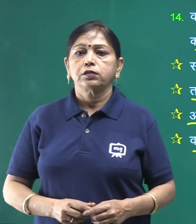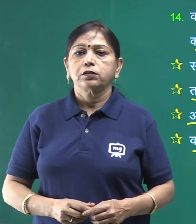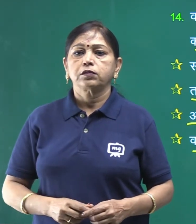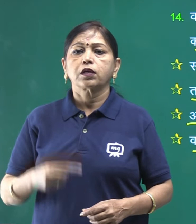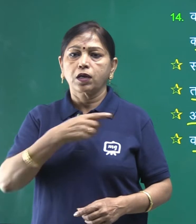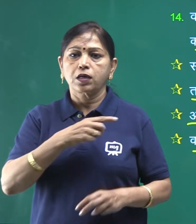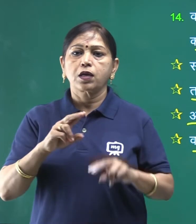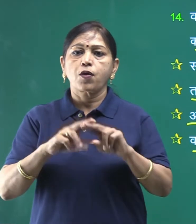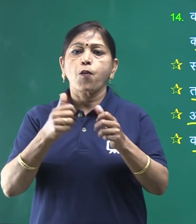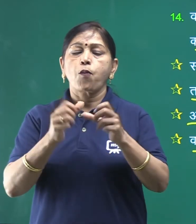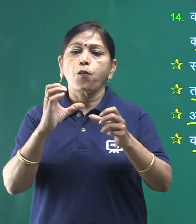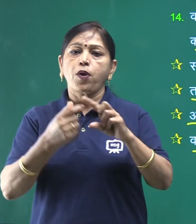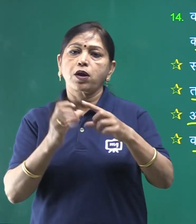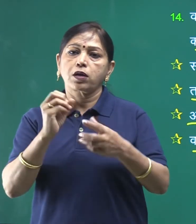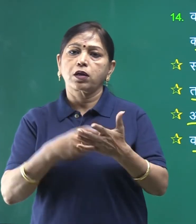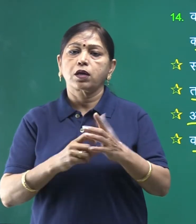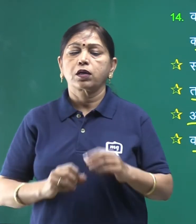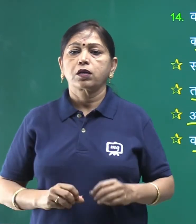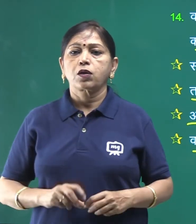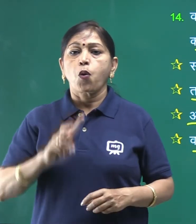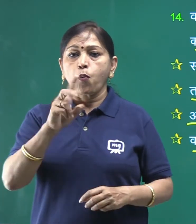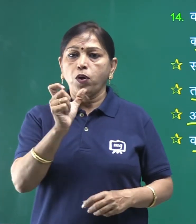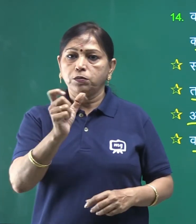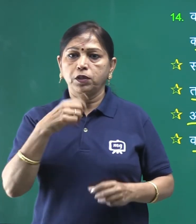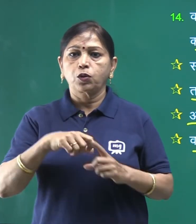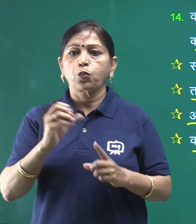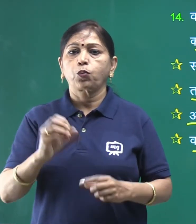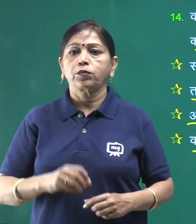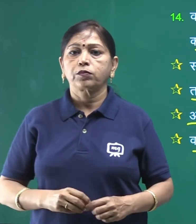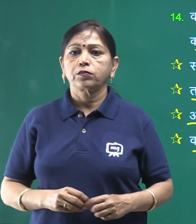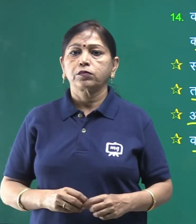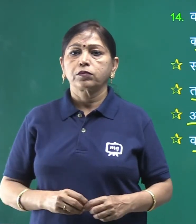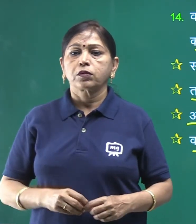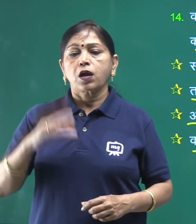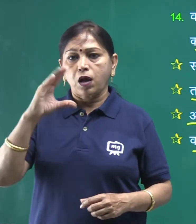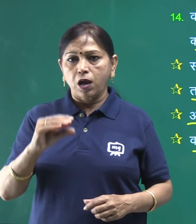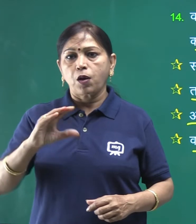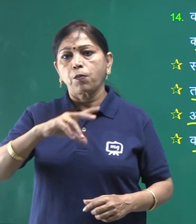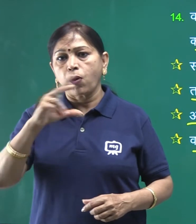ये कारक वाष्पीकरण को कम एवं ज़्यादा